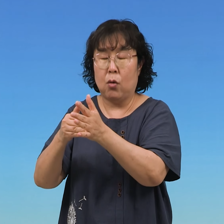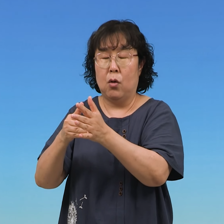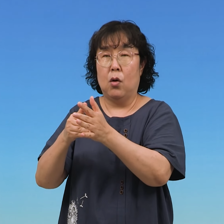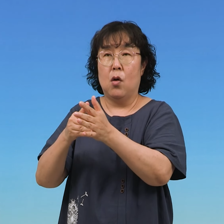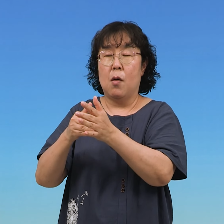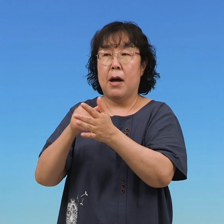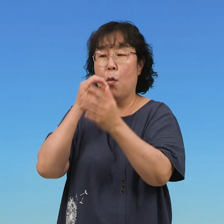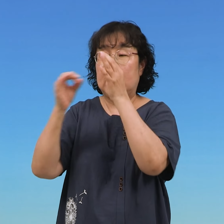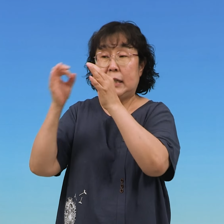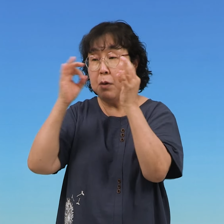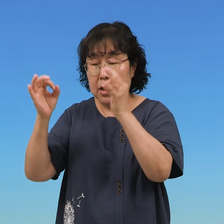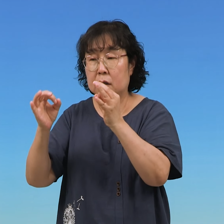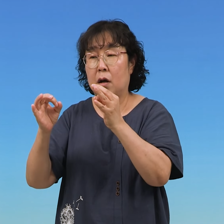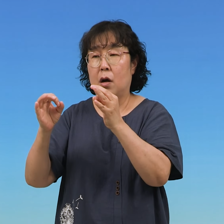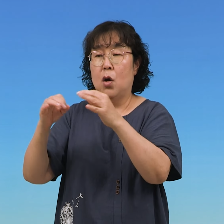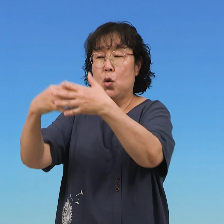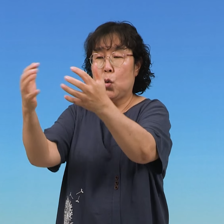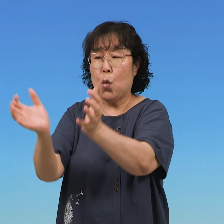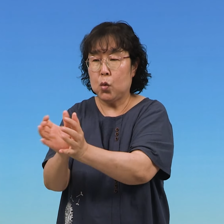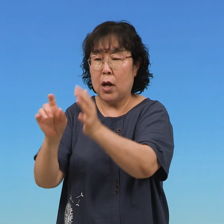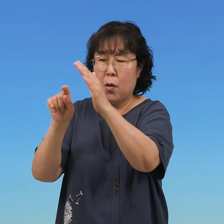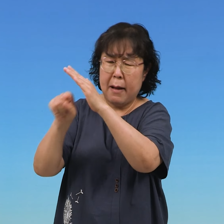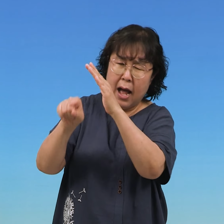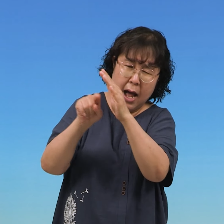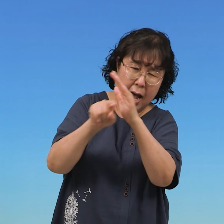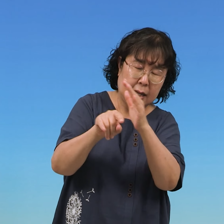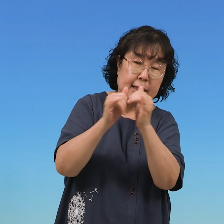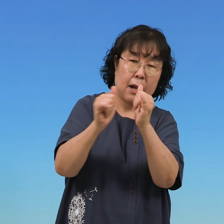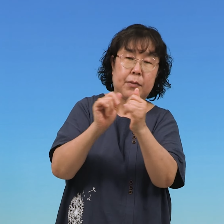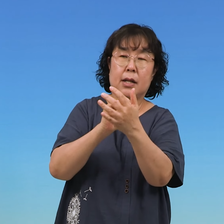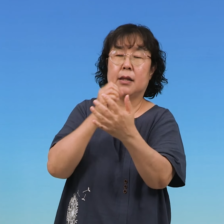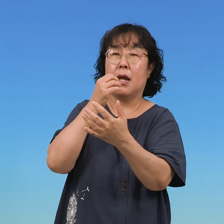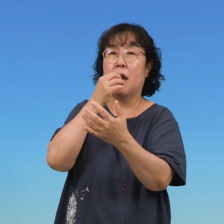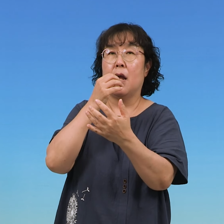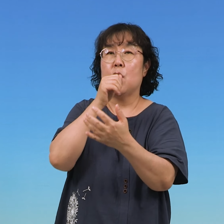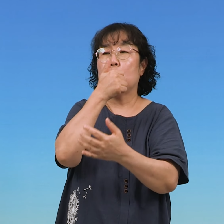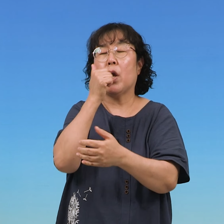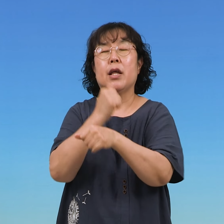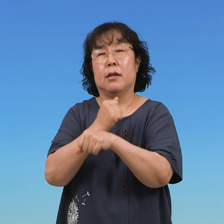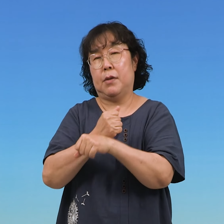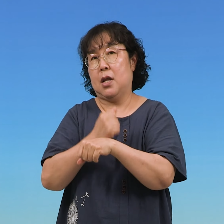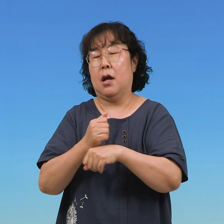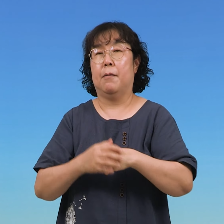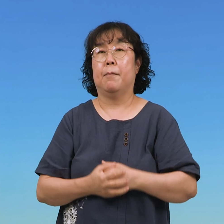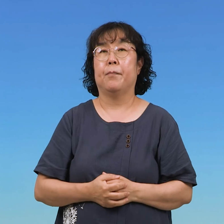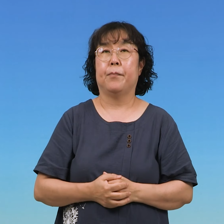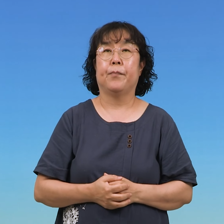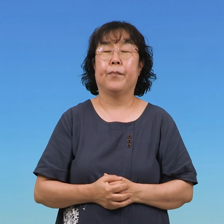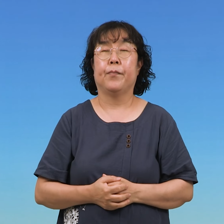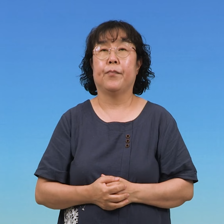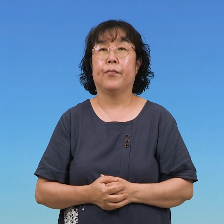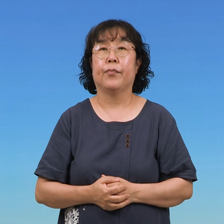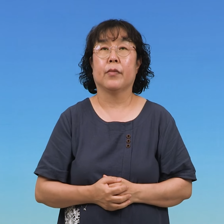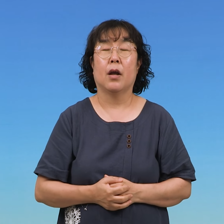여인에게. 예수님하고 대인기피증을 치료하는 법에 대해서 상담받았습니까?